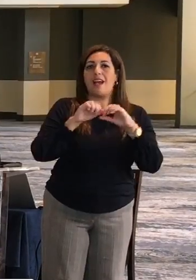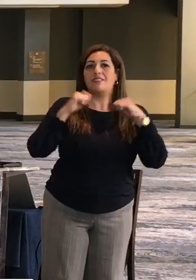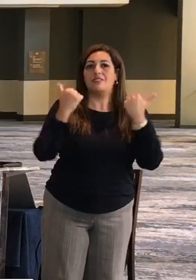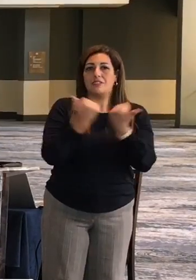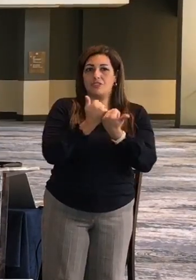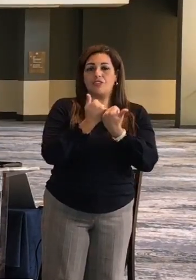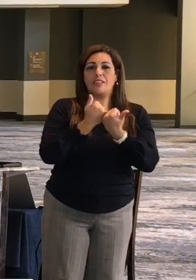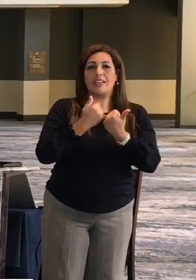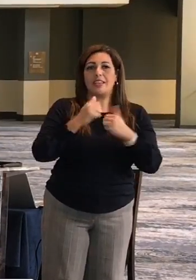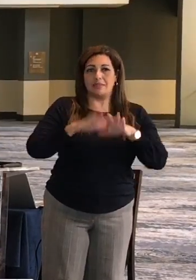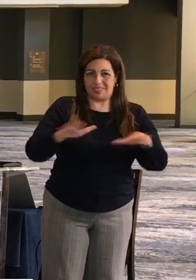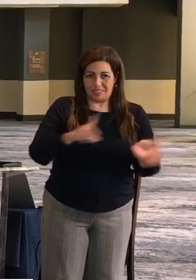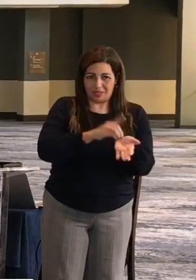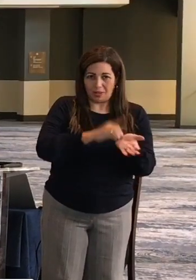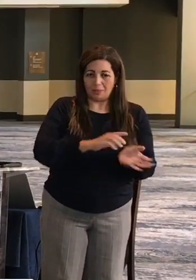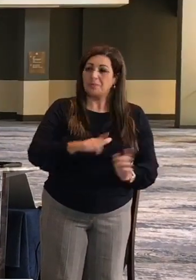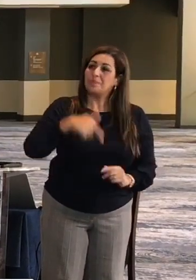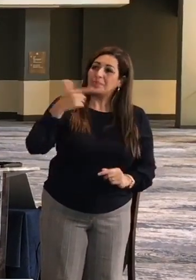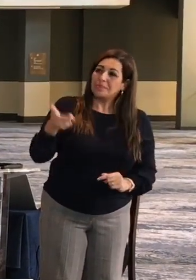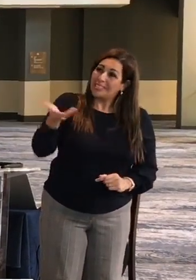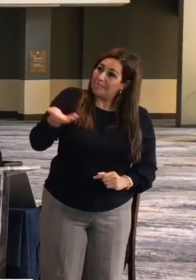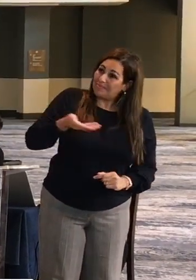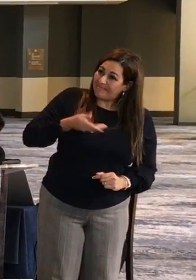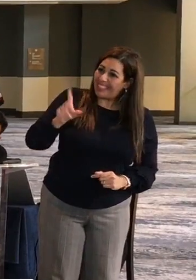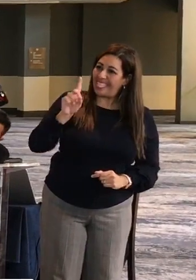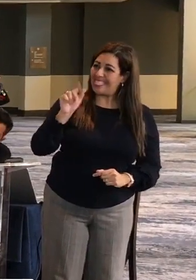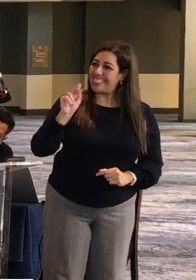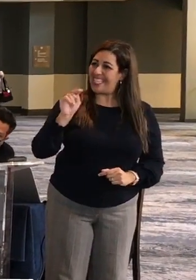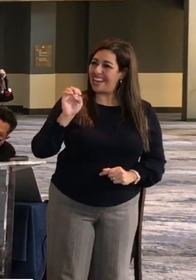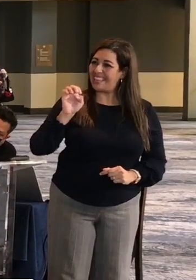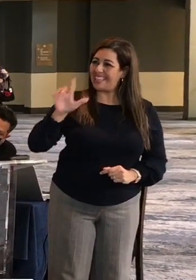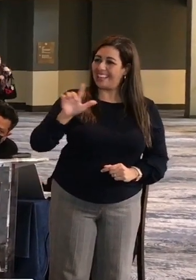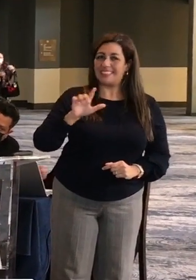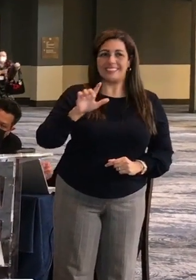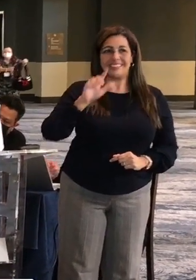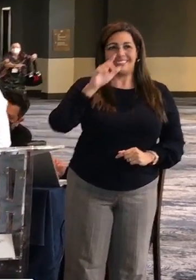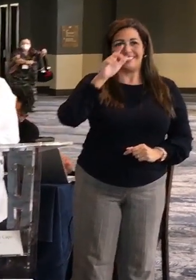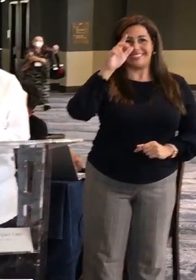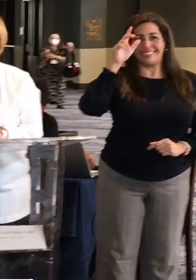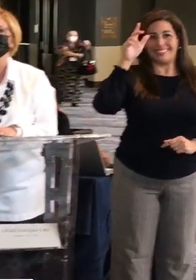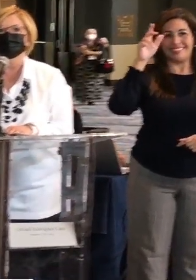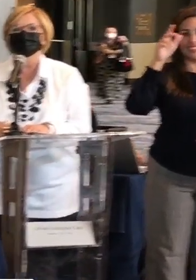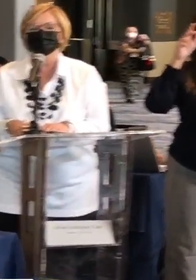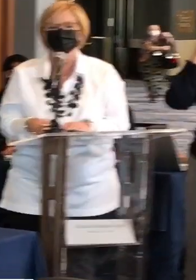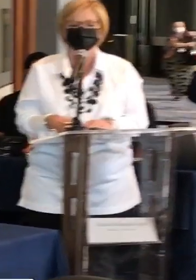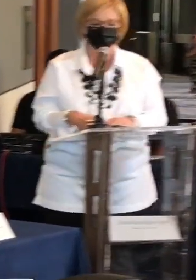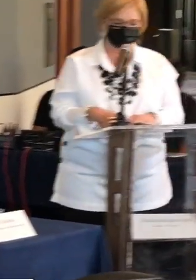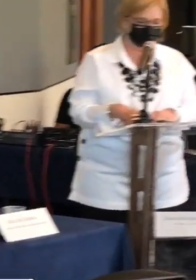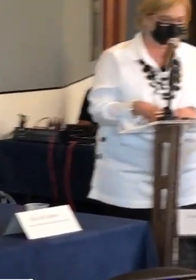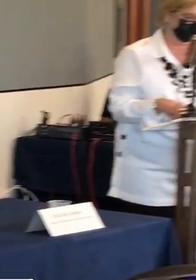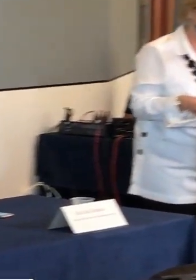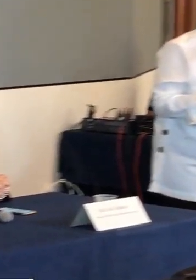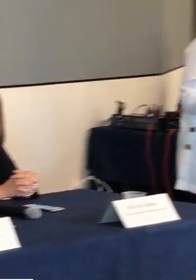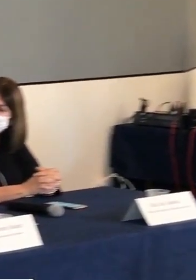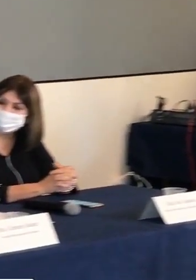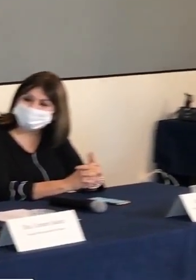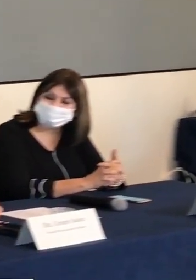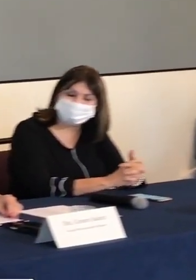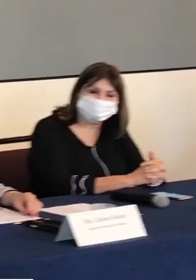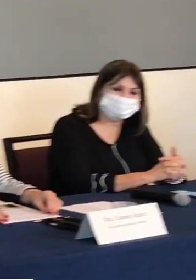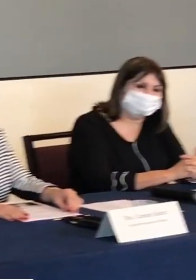de Pediatría. Y nuestro querido Daniel El Travieso, que está aquí con nosotros, y ya sabrán un poco de más